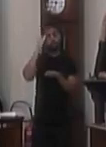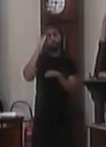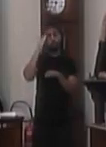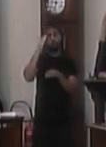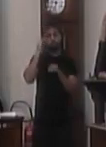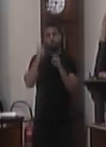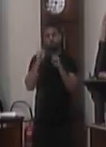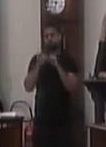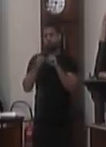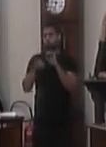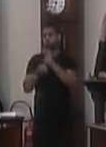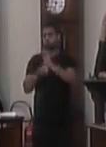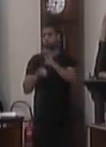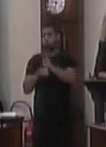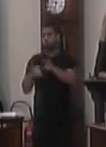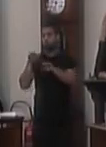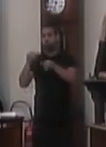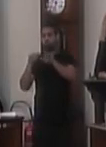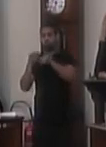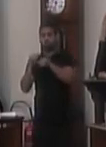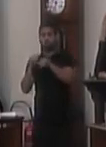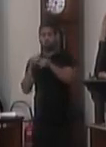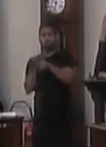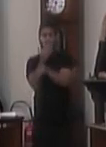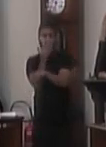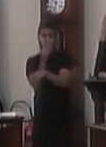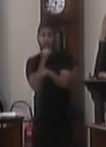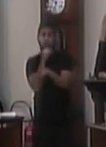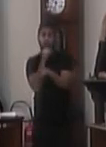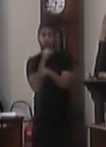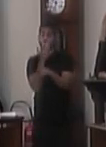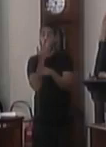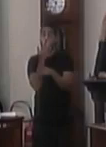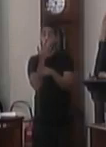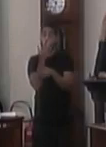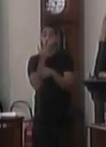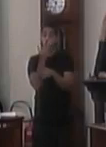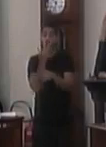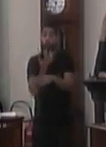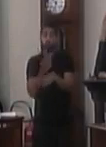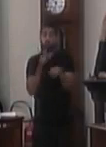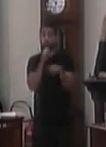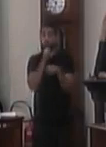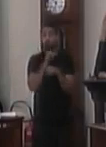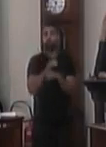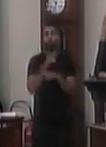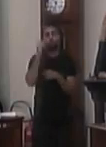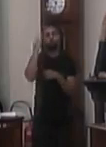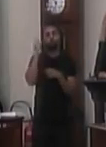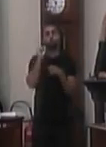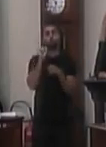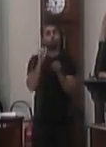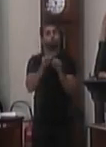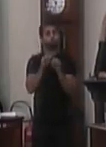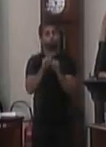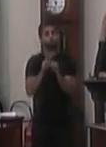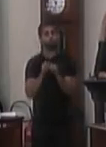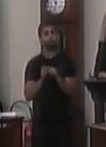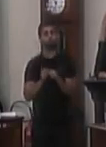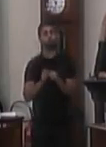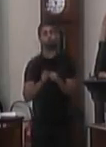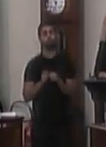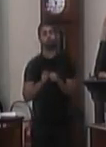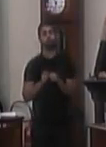pode fazer o concurso, chama no final do ano, depois da eleição, não sei qual é a ideia, né? E a